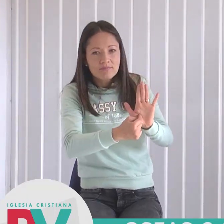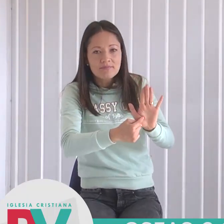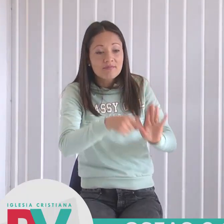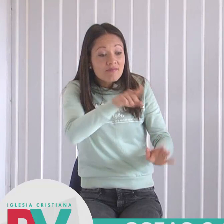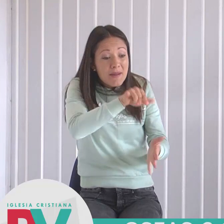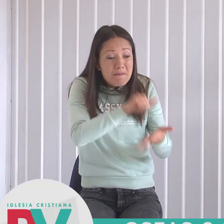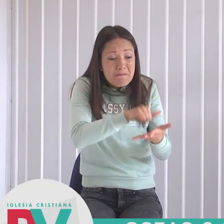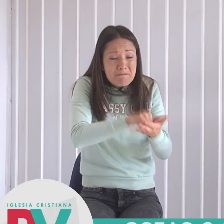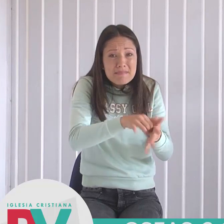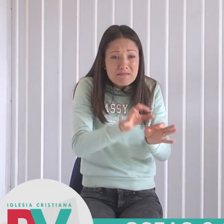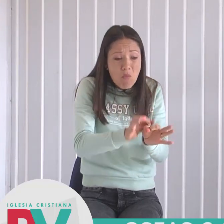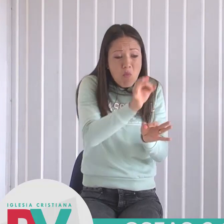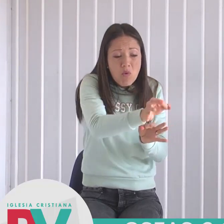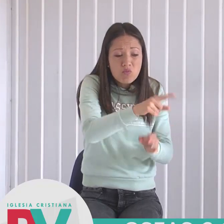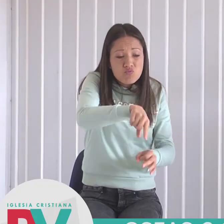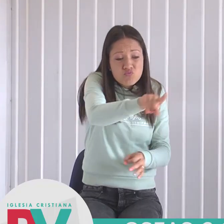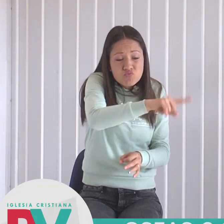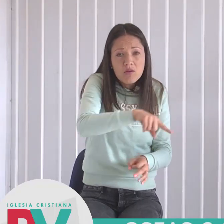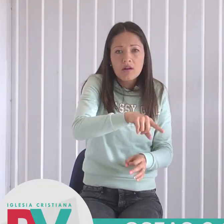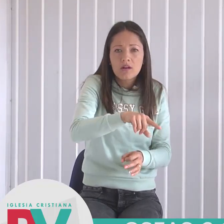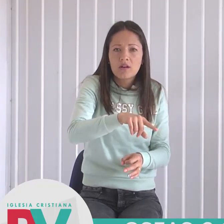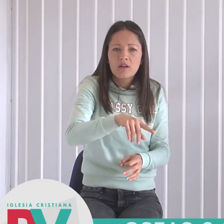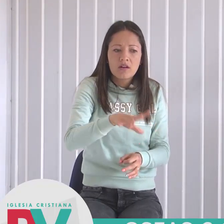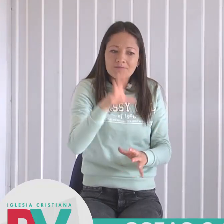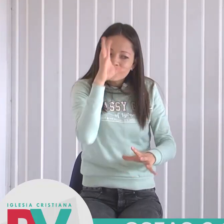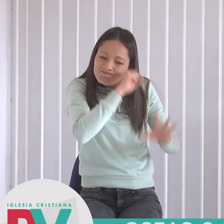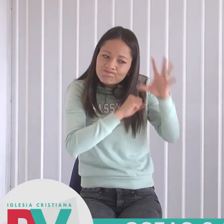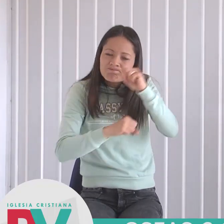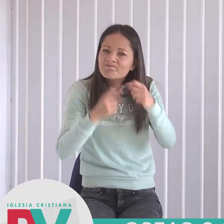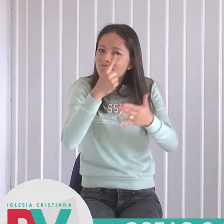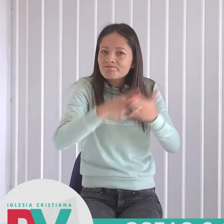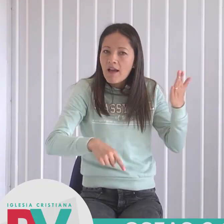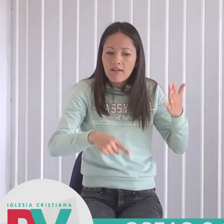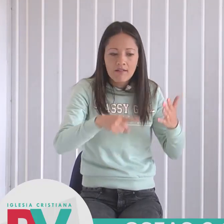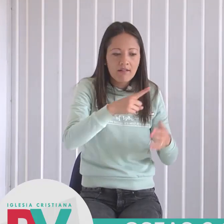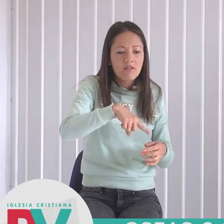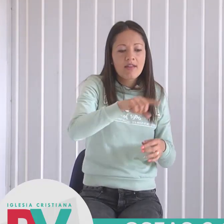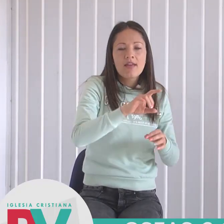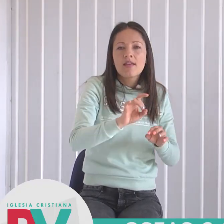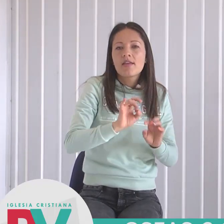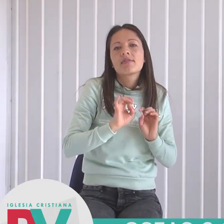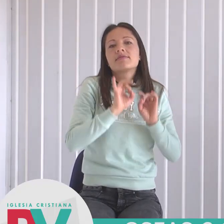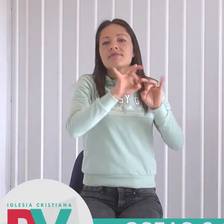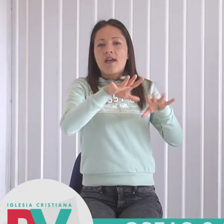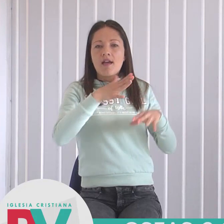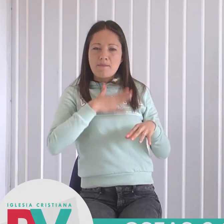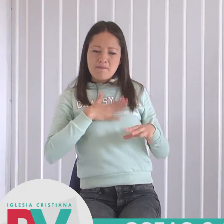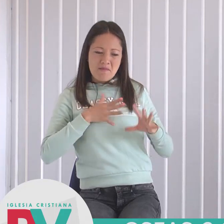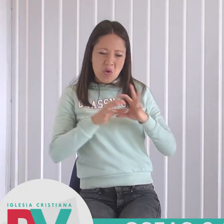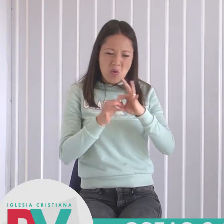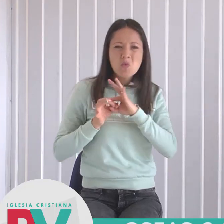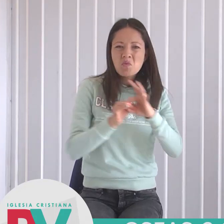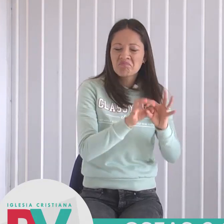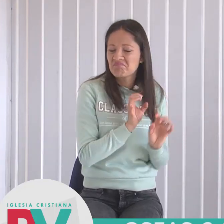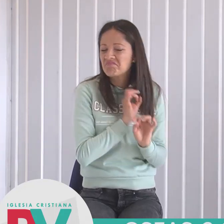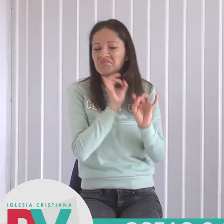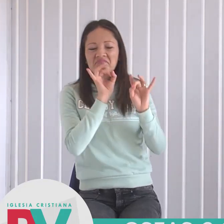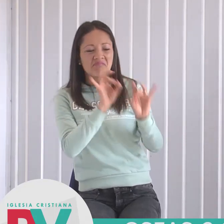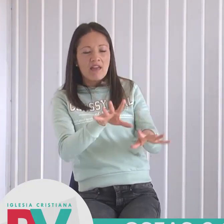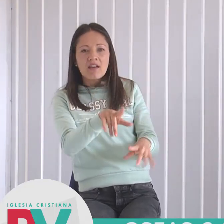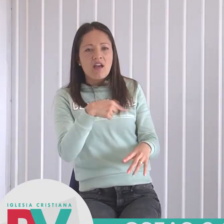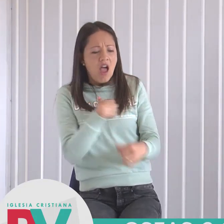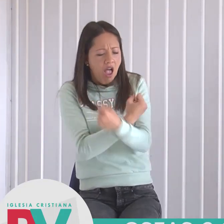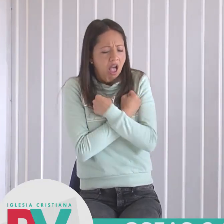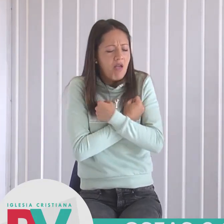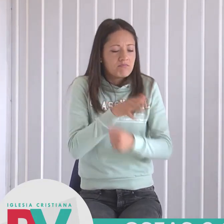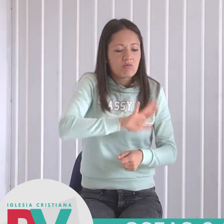mismo pueblo todos deben darse de cuenta que dejaron de ser mi esposa, que dejaron de ser mi